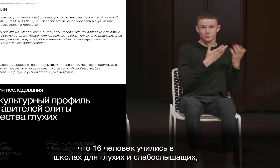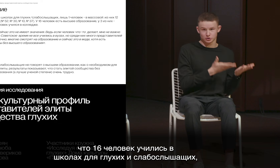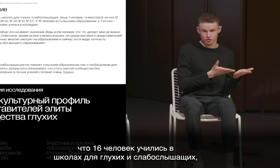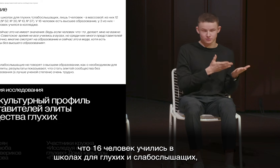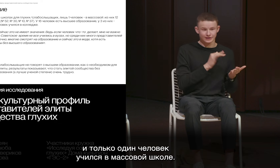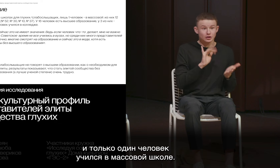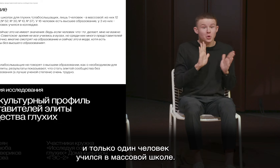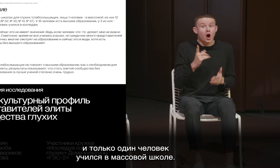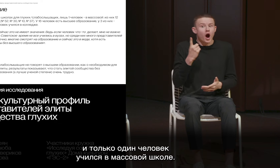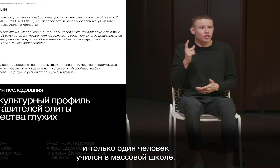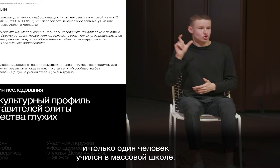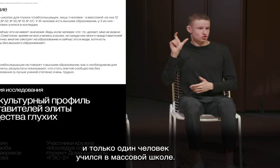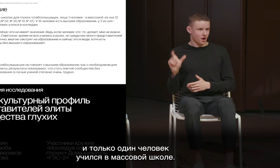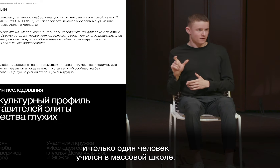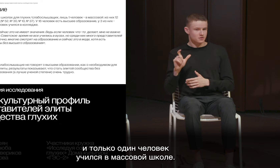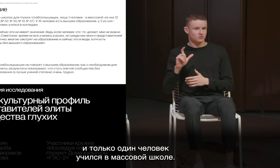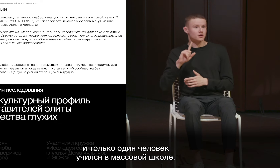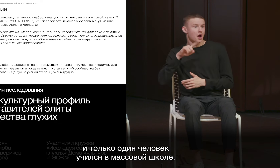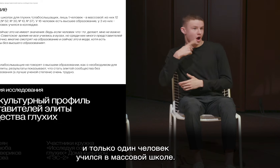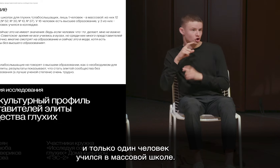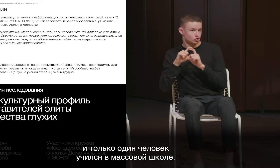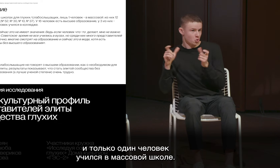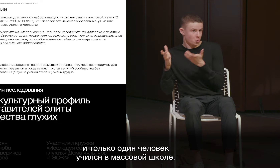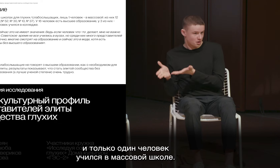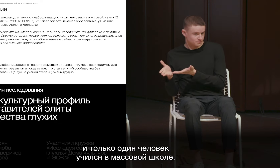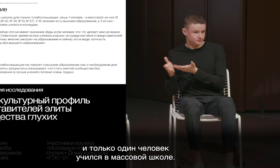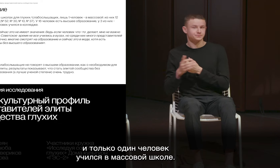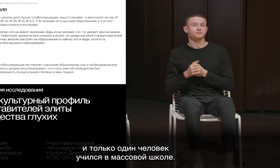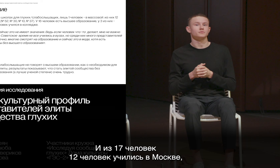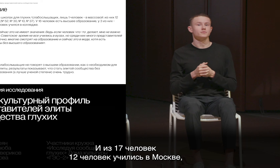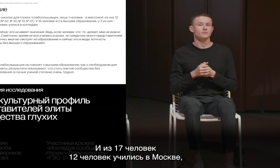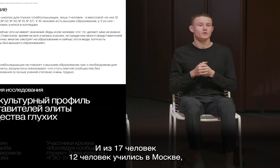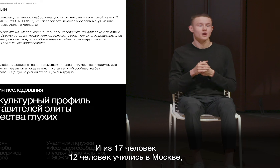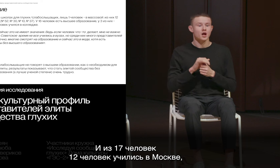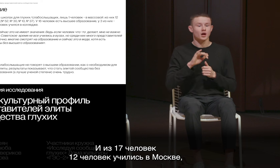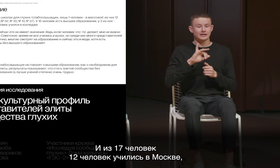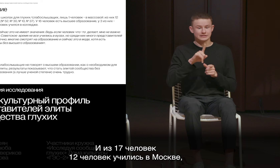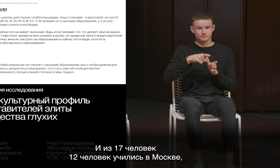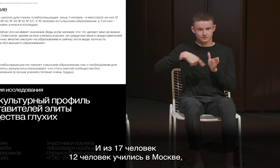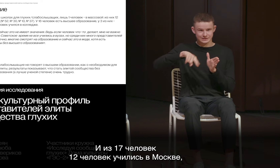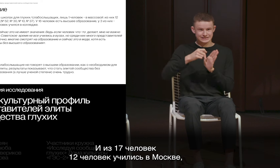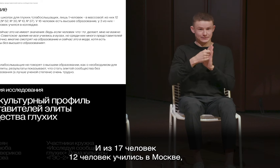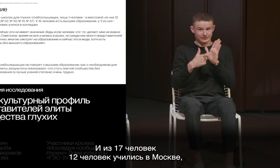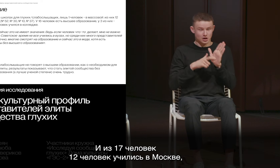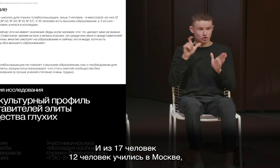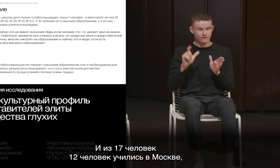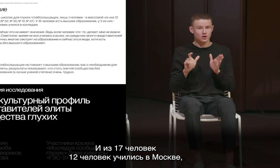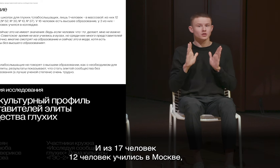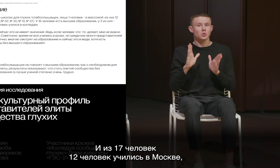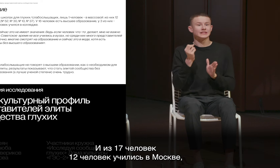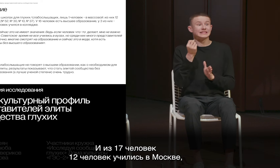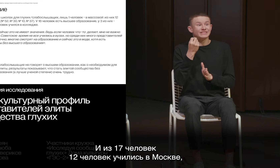школе для глухих и слабослышащих, и только лишь один из них закончил массовую общеобразовательную школу. И из 17